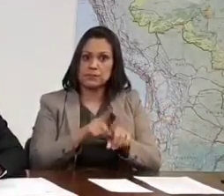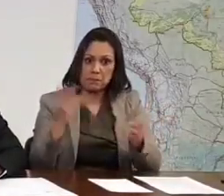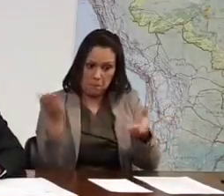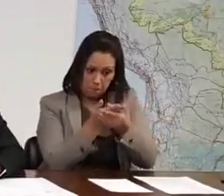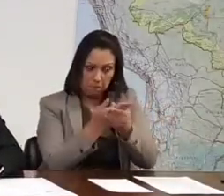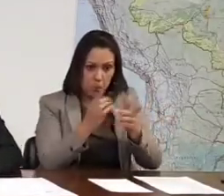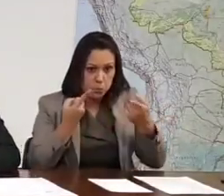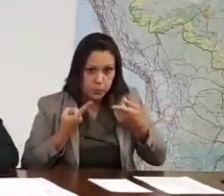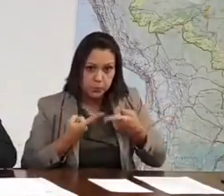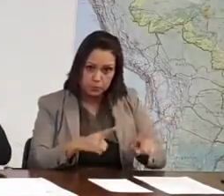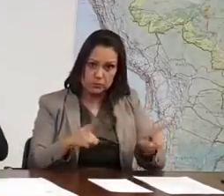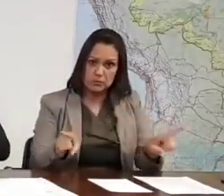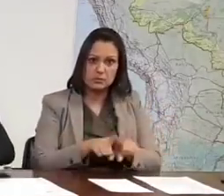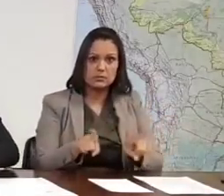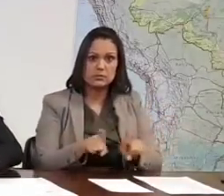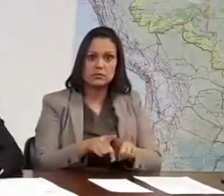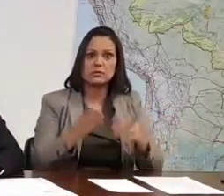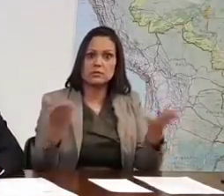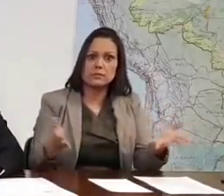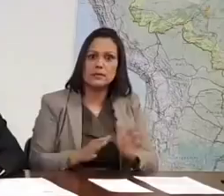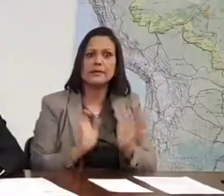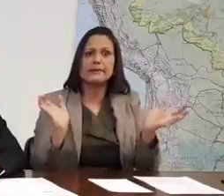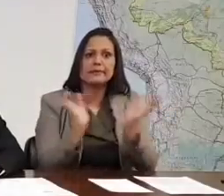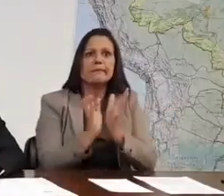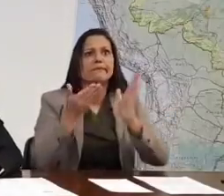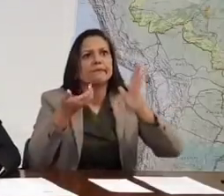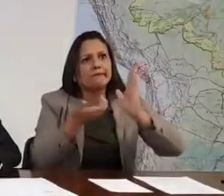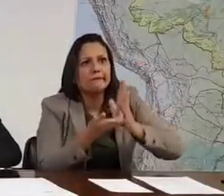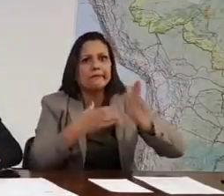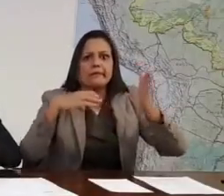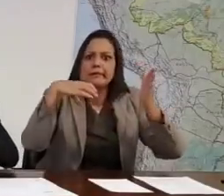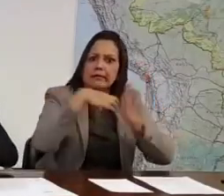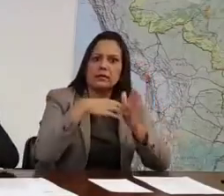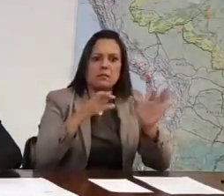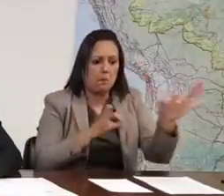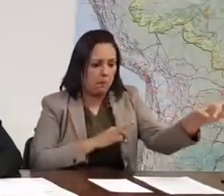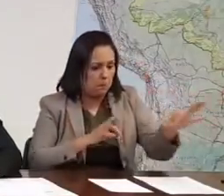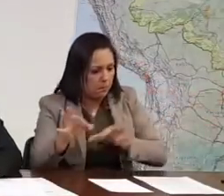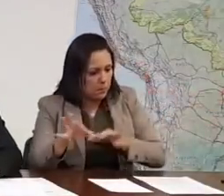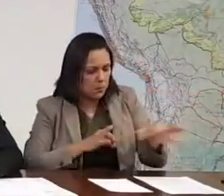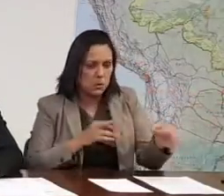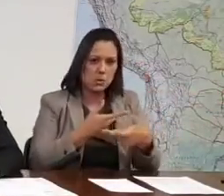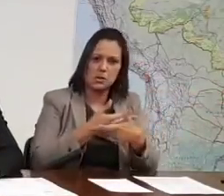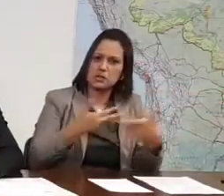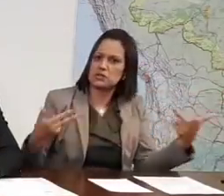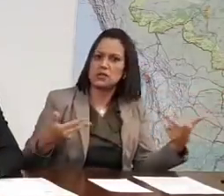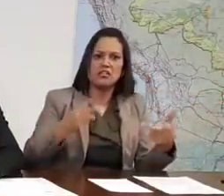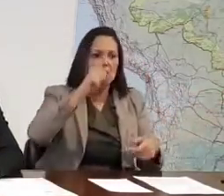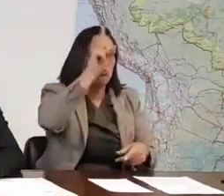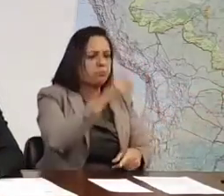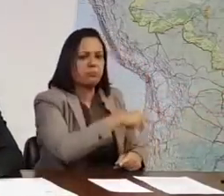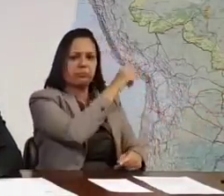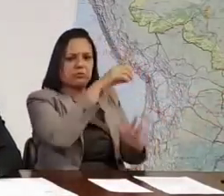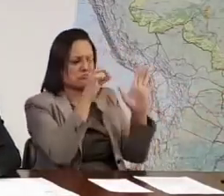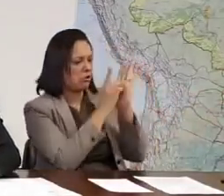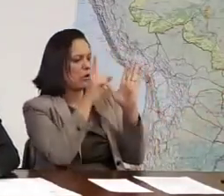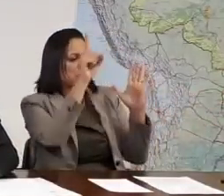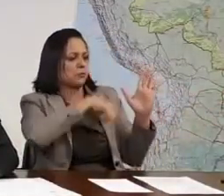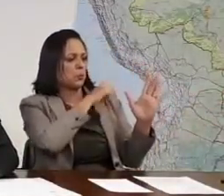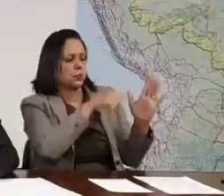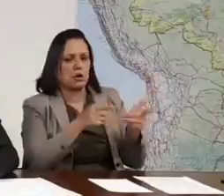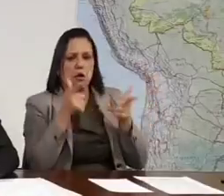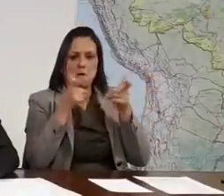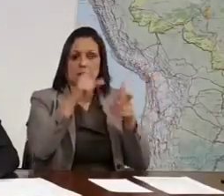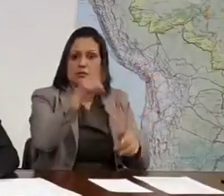no Supremo. Também parlamentares, partidos políticos entraram com um projeto da Casa Legislativa para revogar, tornar sem efeito o nosso